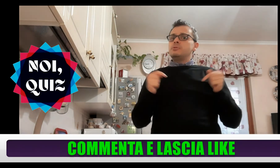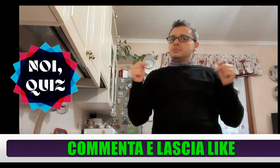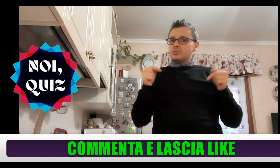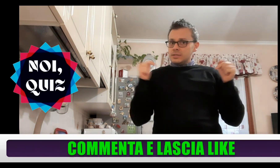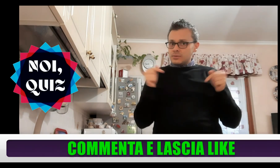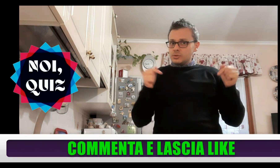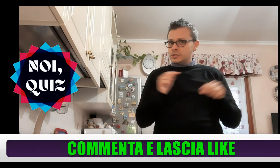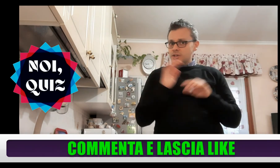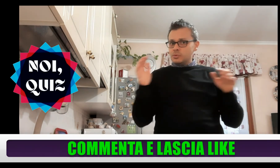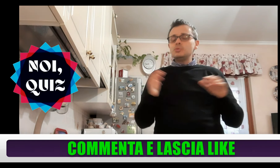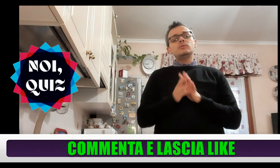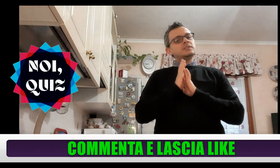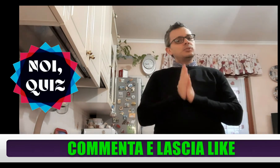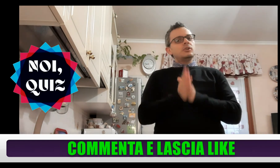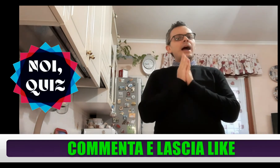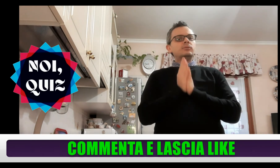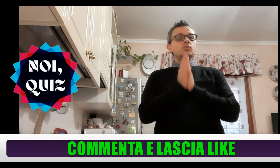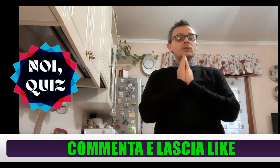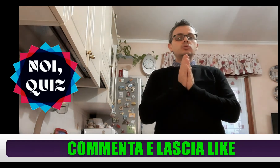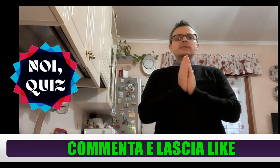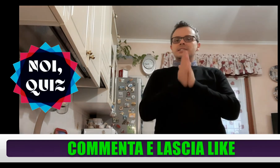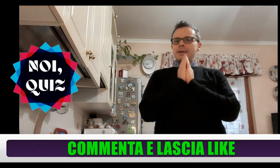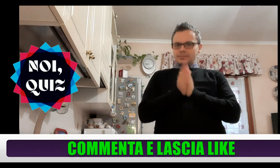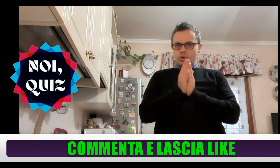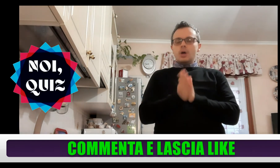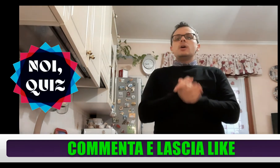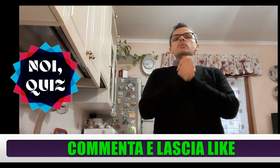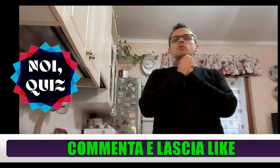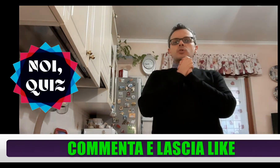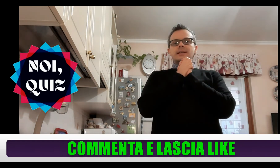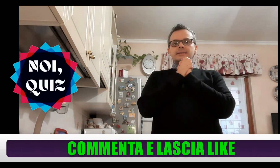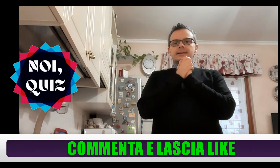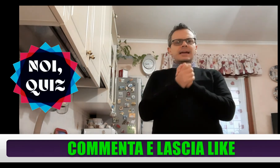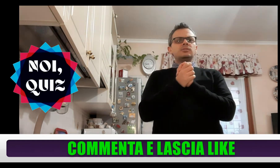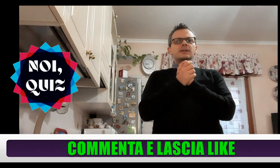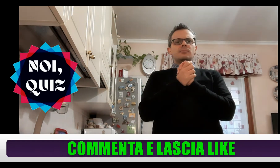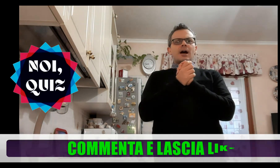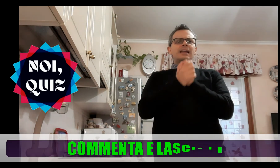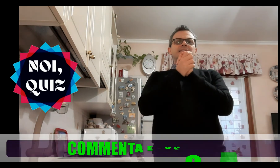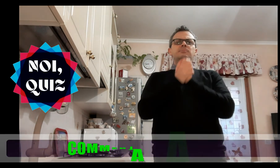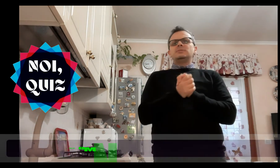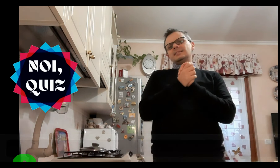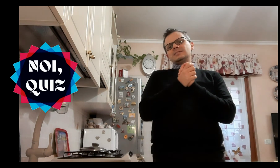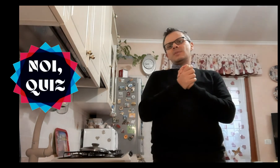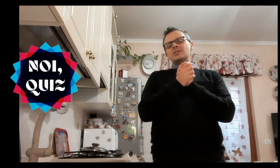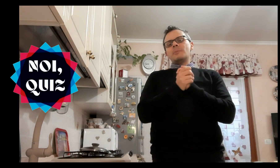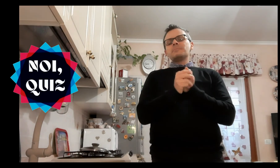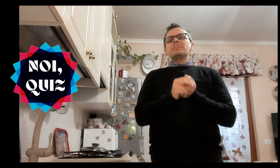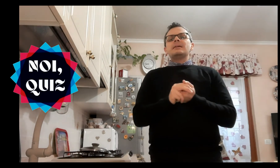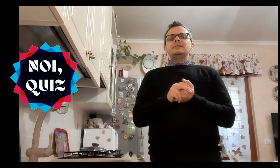di NoiQuiz. Qua sotto leggiamo tutto, io vi risponderò ad uno, vi aspetto come concorrenti del canale. Troveremo altre puntate, spero, di